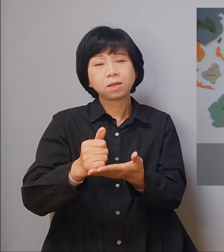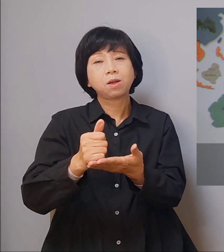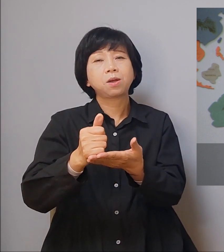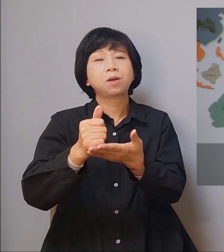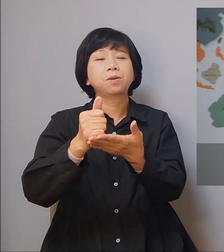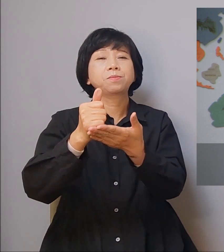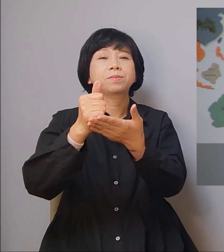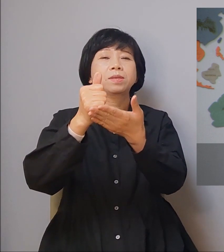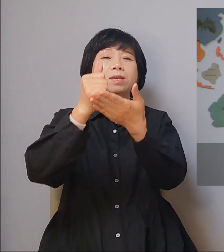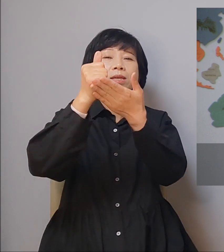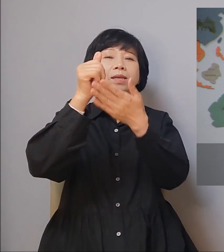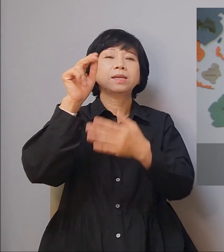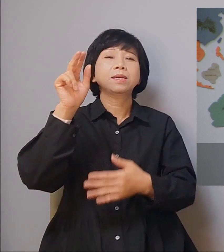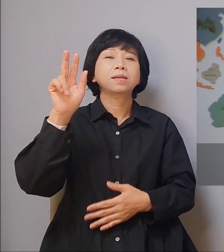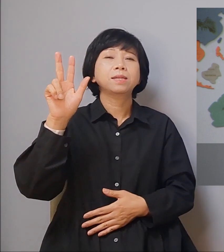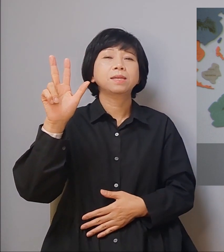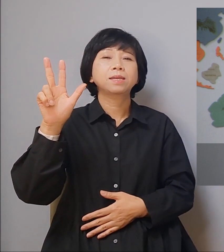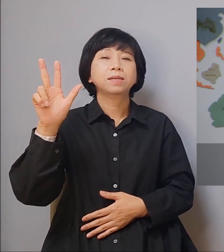주님만을